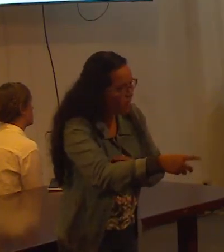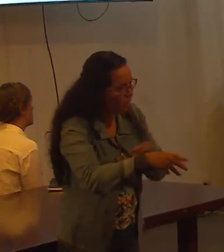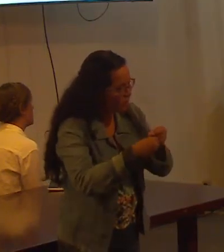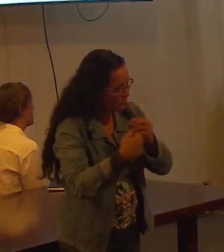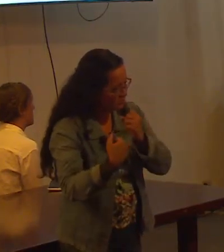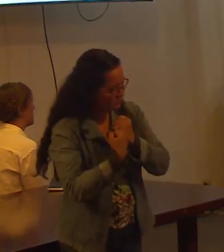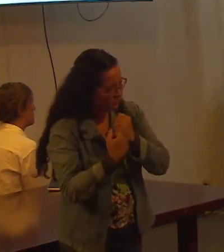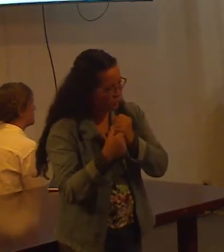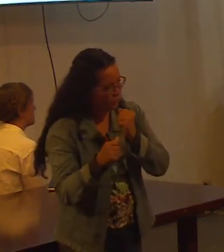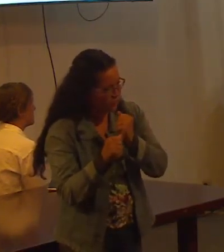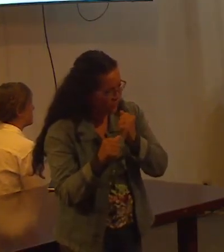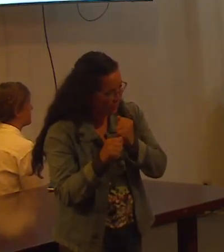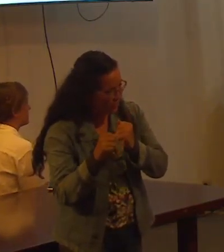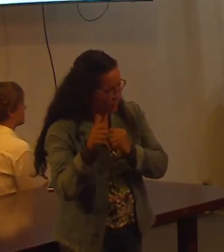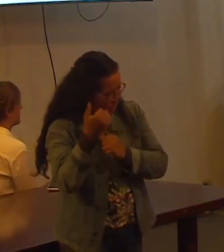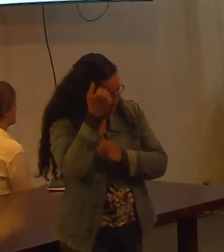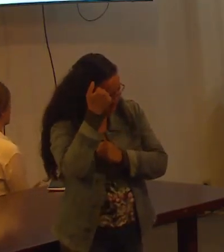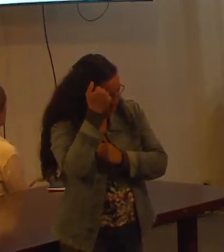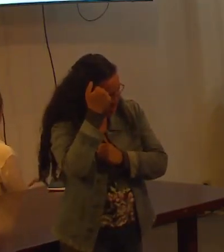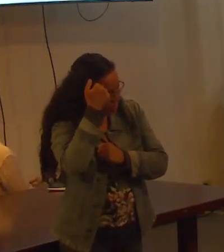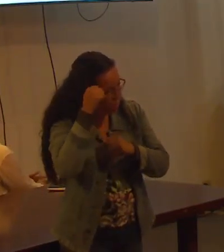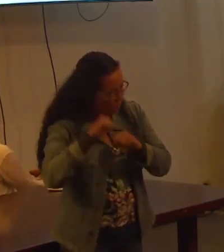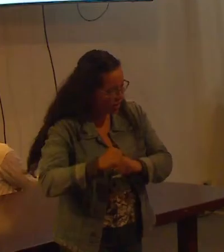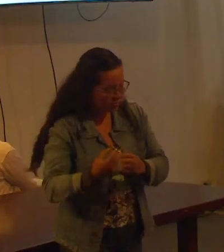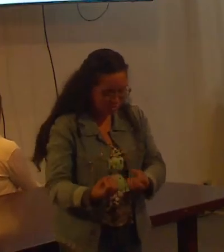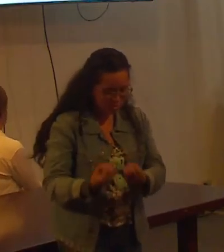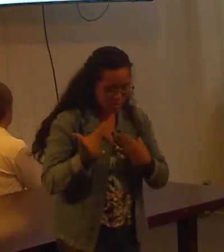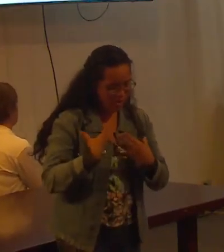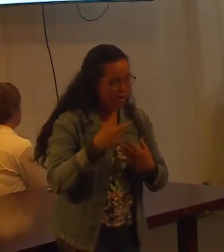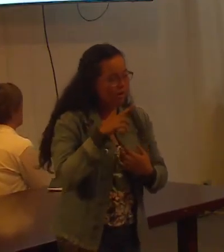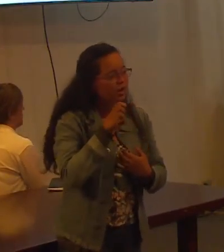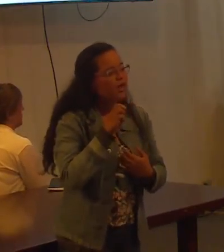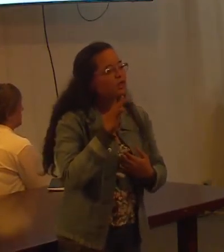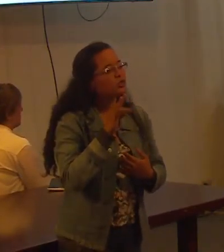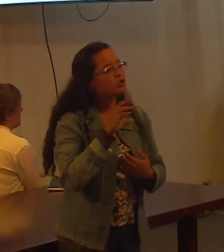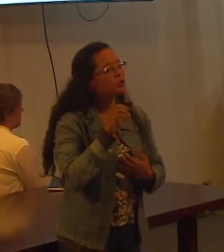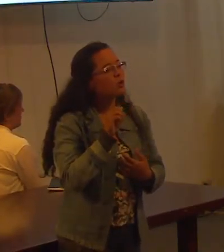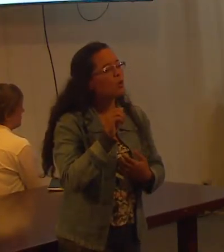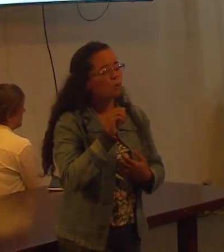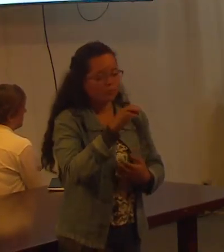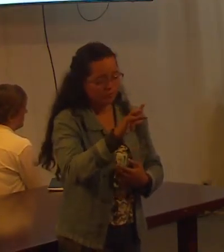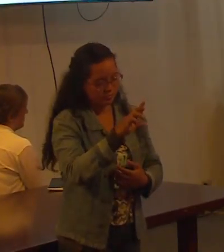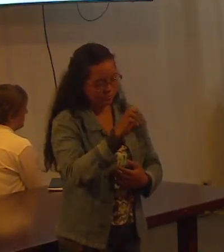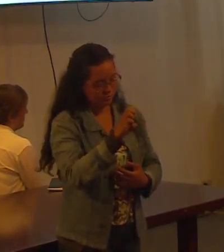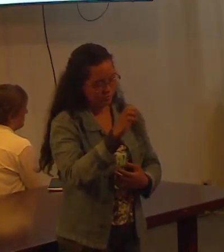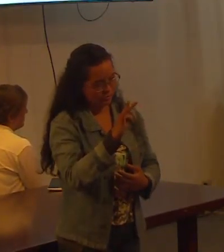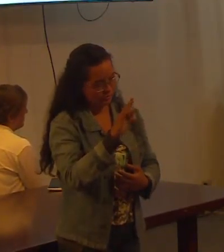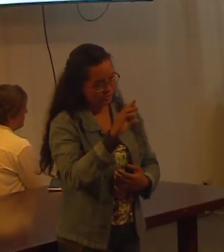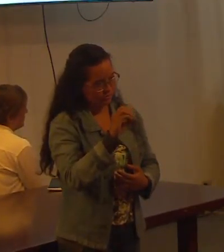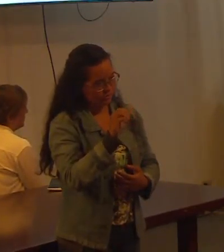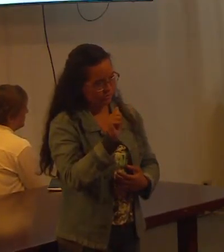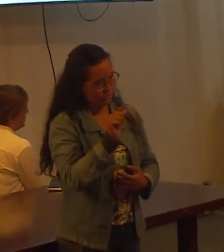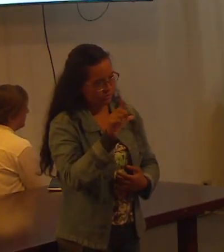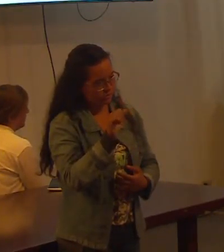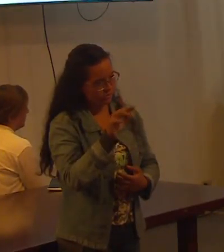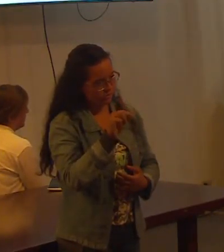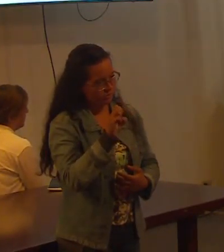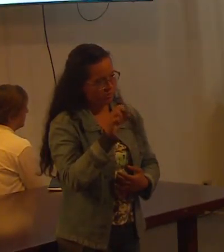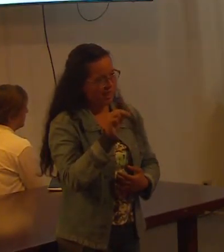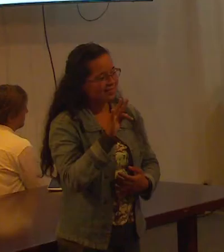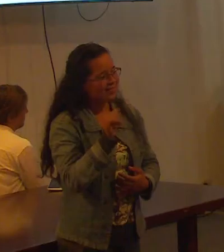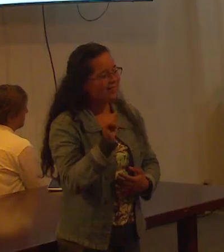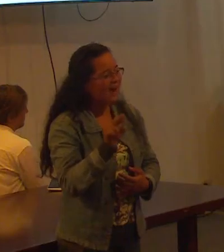como de los profesionales que estaban allí. Entonces me pude dar cuenta que siempre uno tiene que tener muy en cuenta el otro profesional, ya